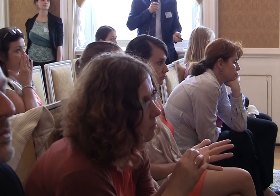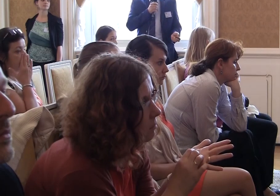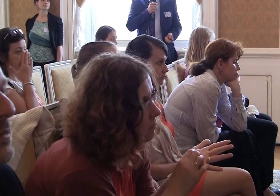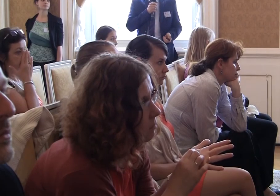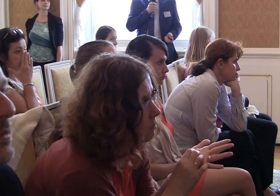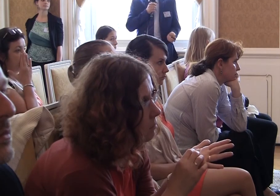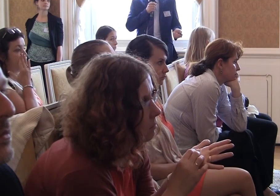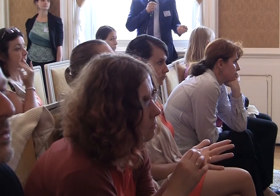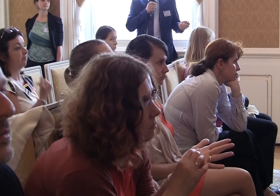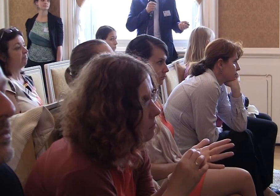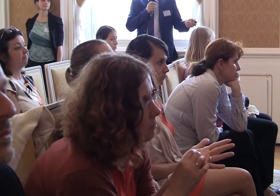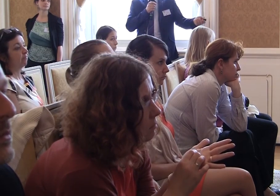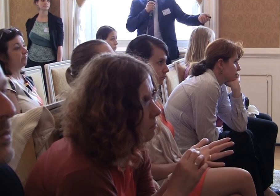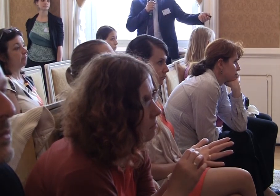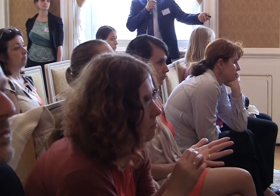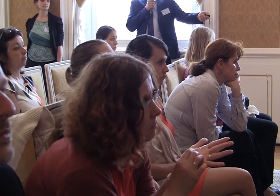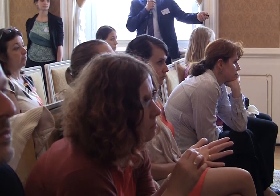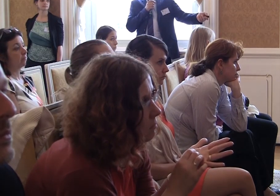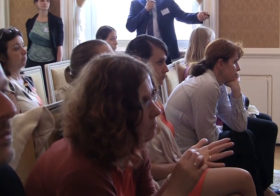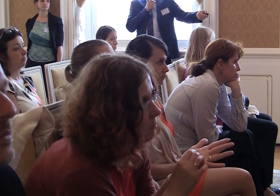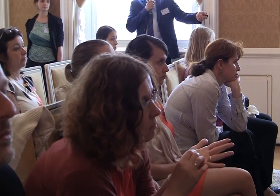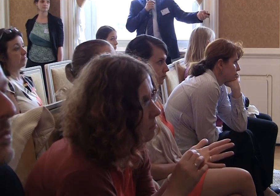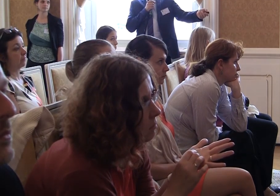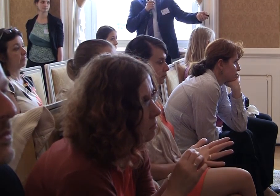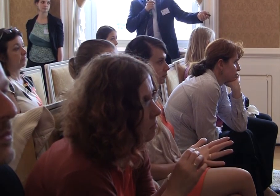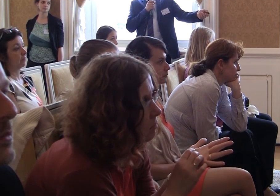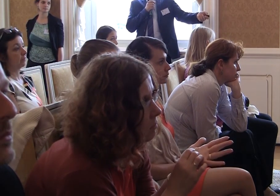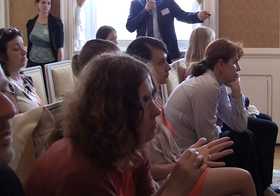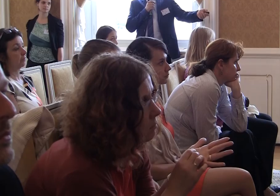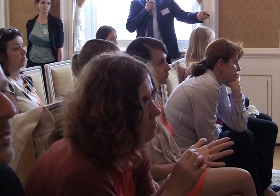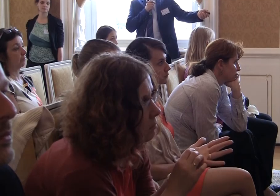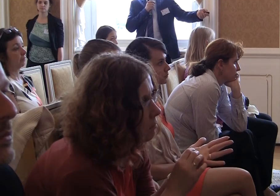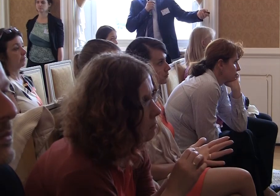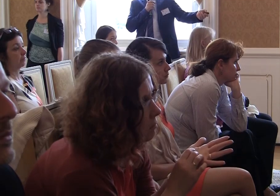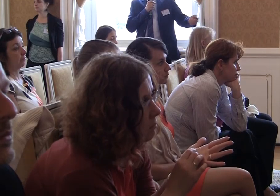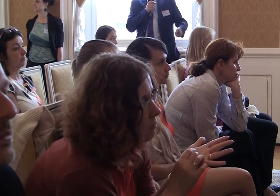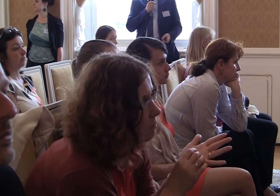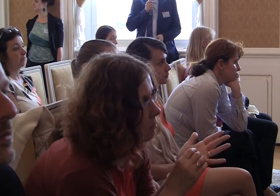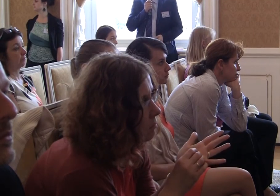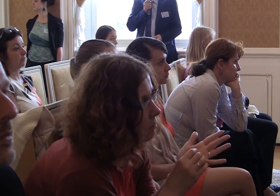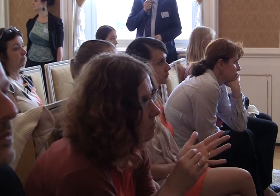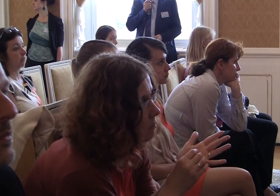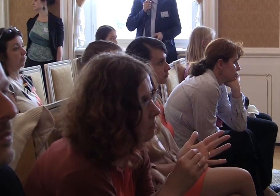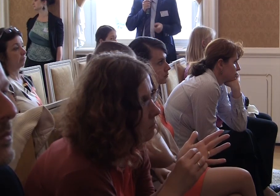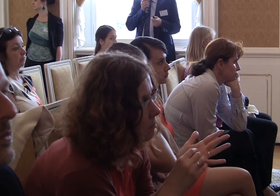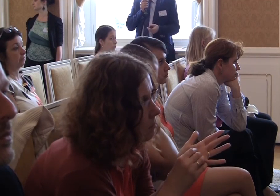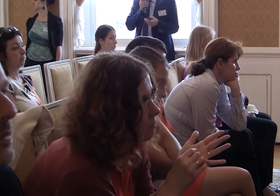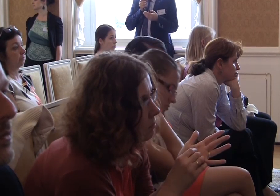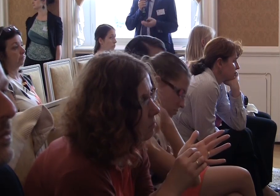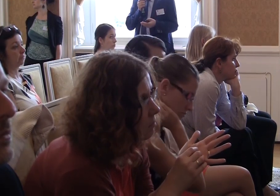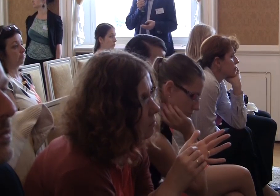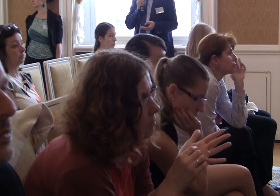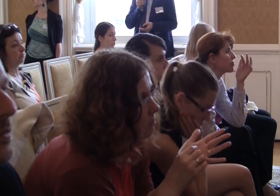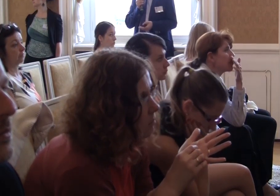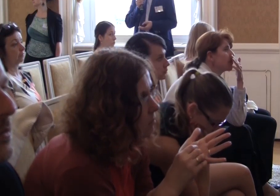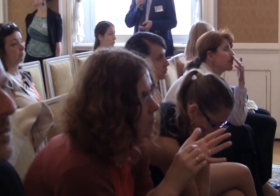jsme tady pětkrát řekli, že pravidla pro použití a jejich normovaná finanční náročnost opravdu